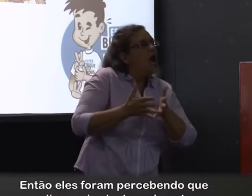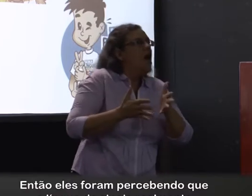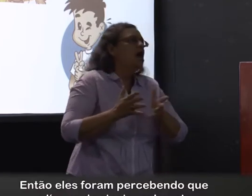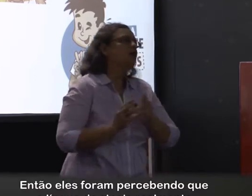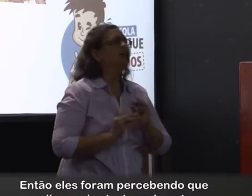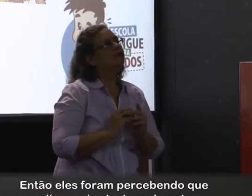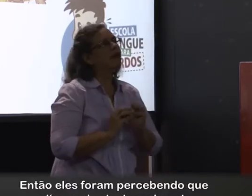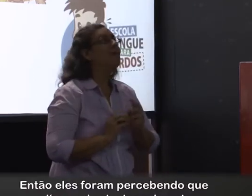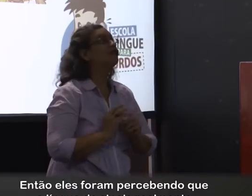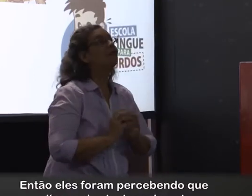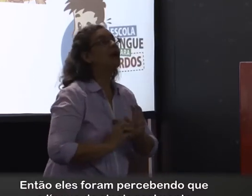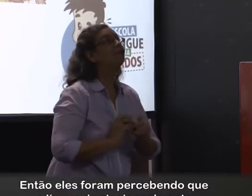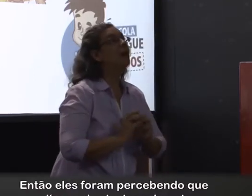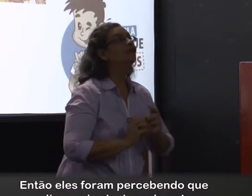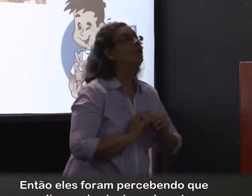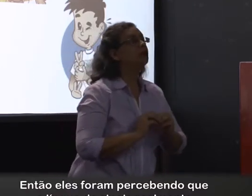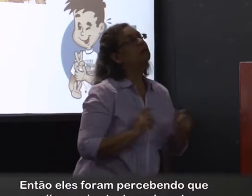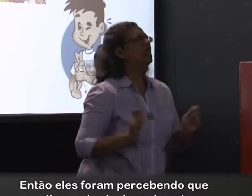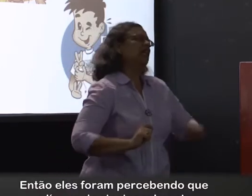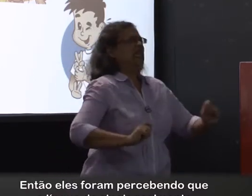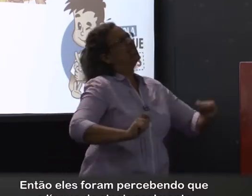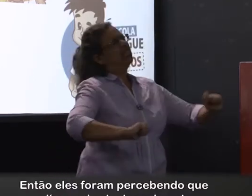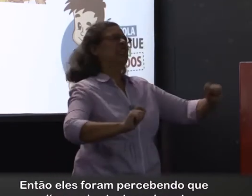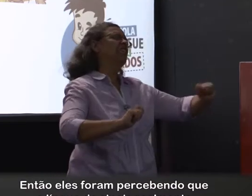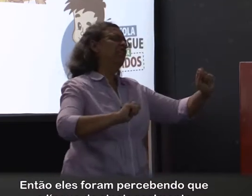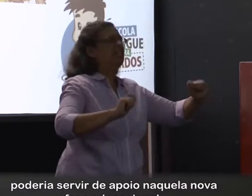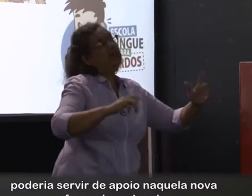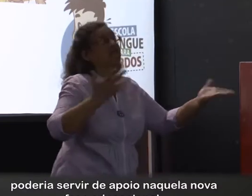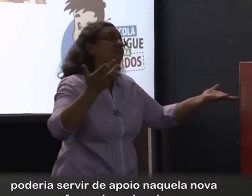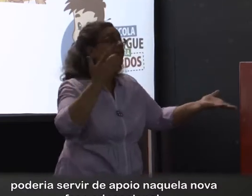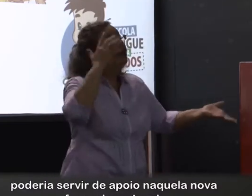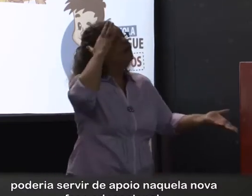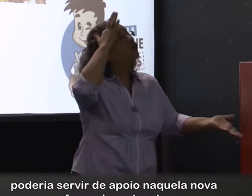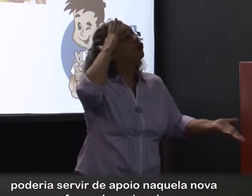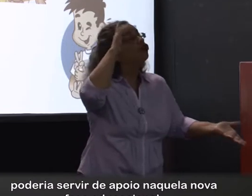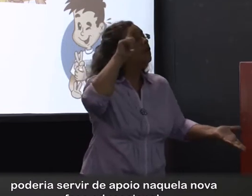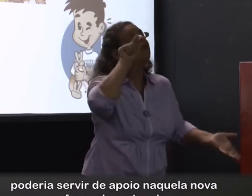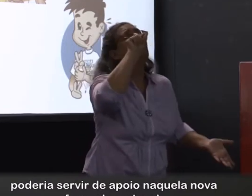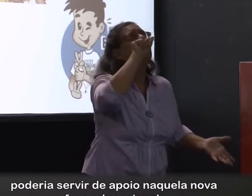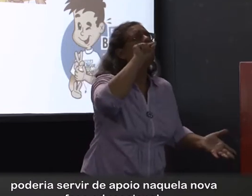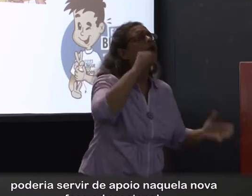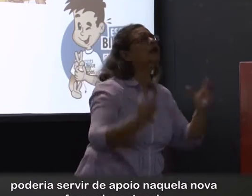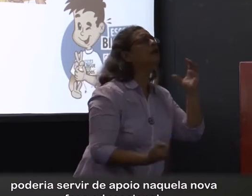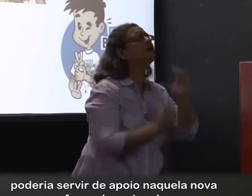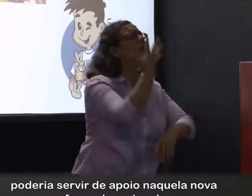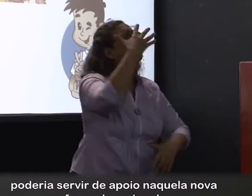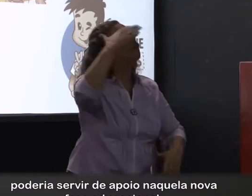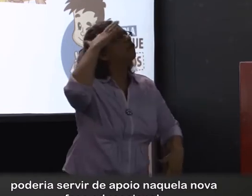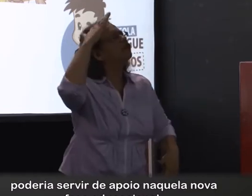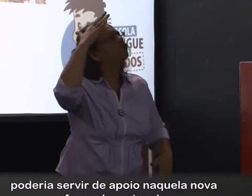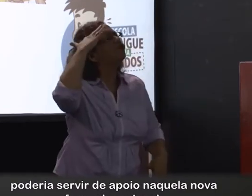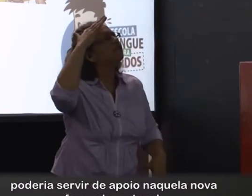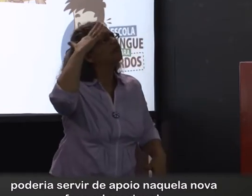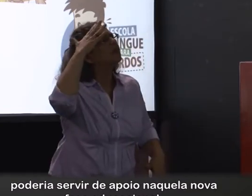eles foram percebendo que a língua de sinais realmente poderia servir de apoio naquela nova fase educacional. E